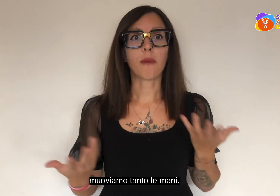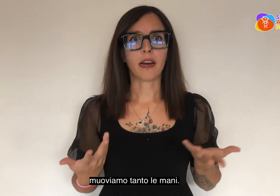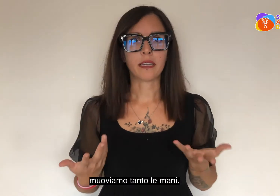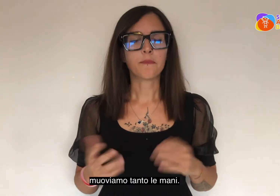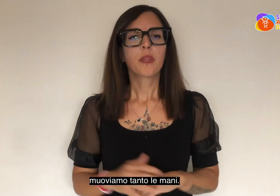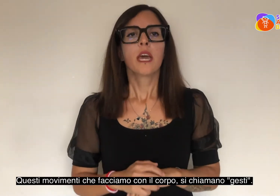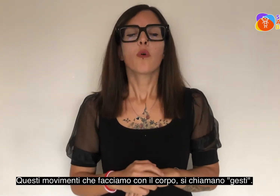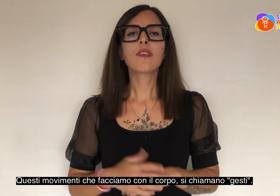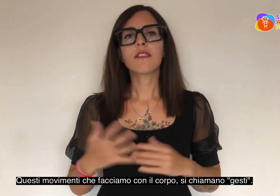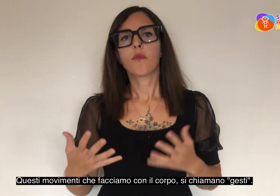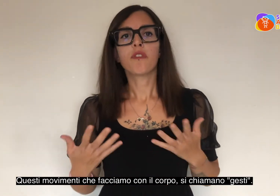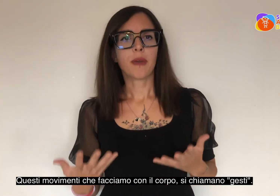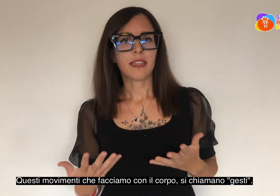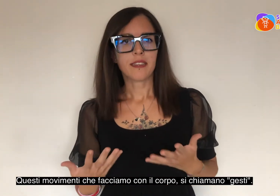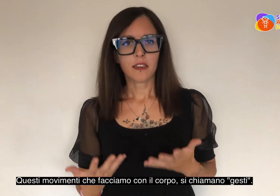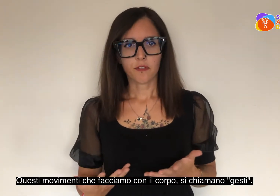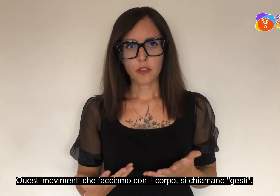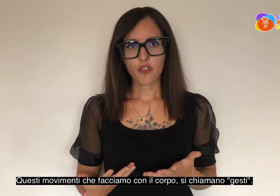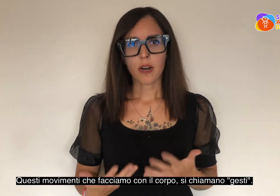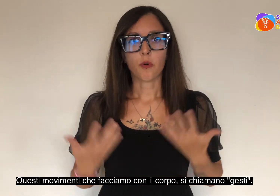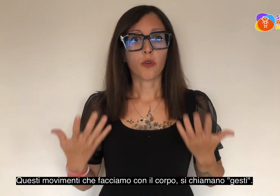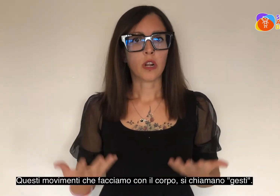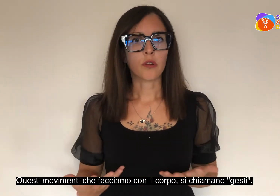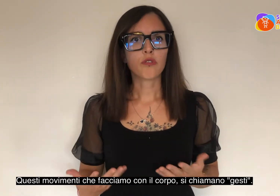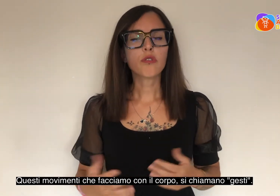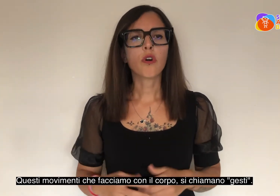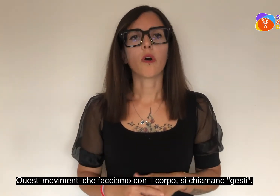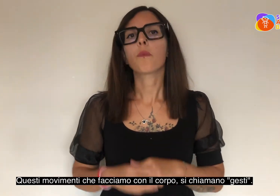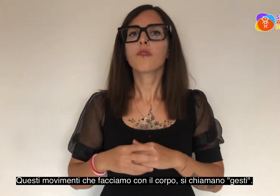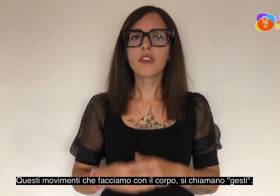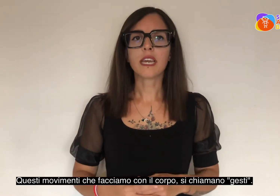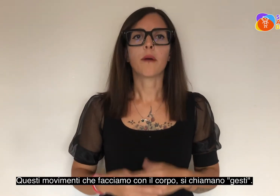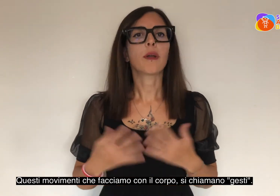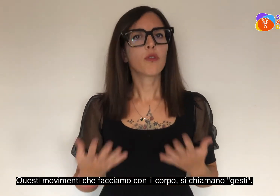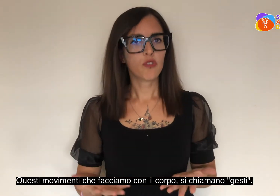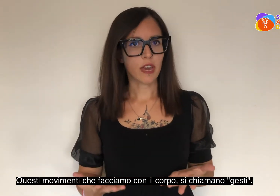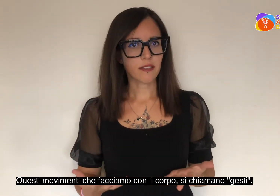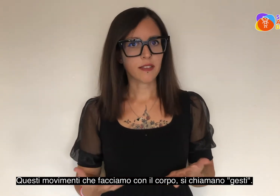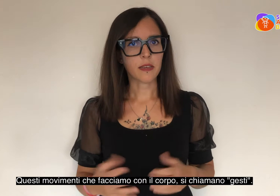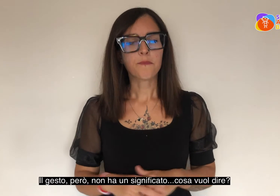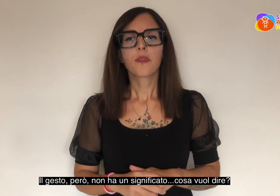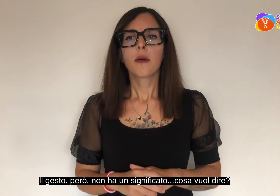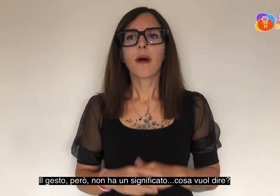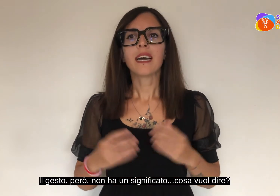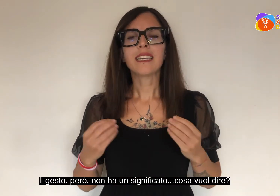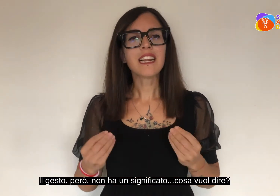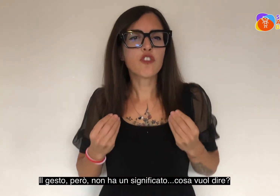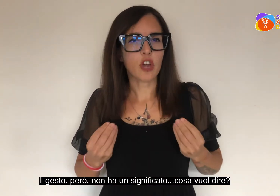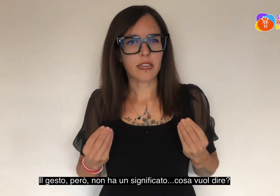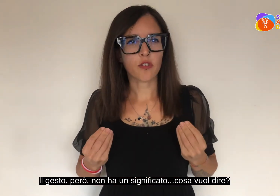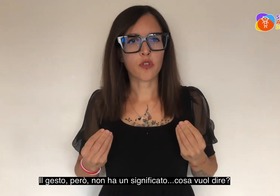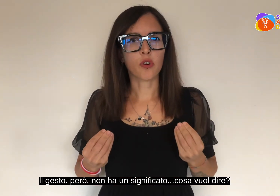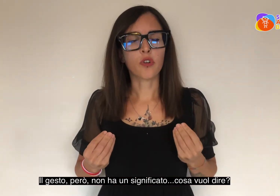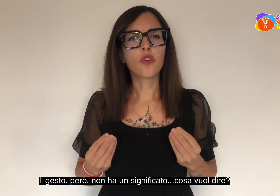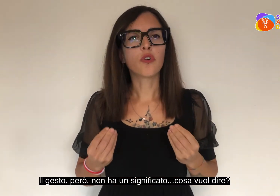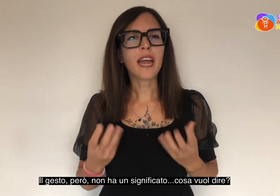mani. Questi movimenti che facciamo con il nostro corpo si chiamano gesti, ma il gesto non ha